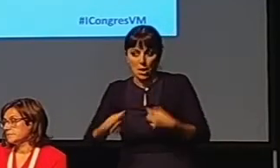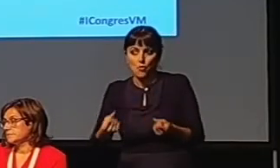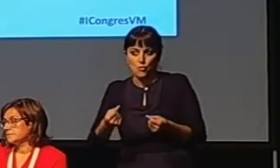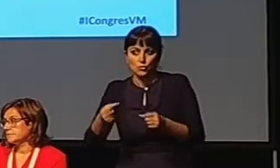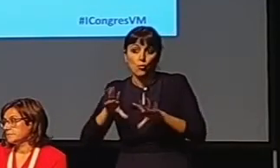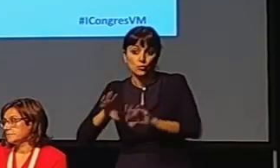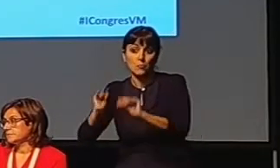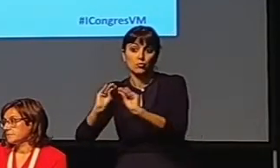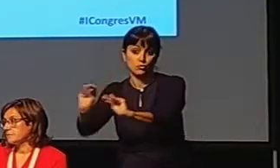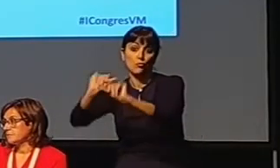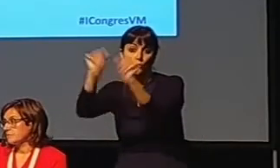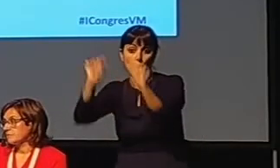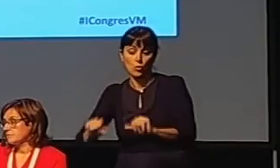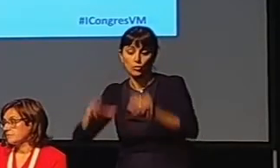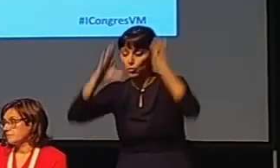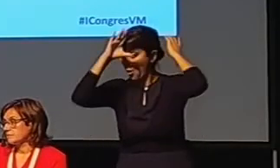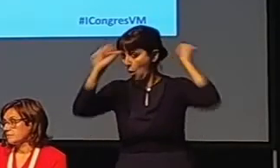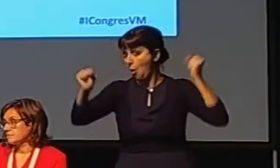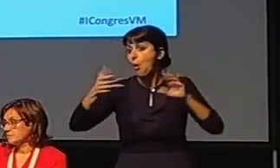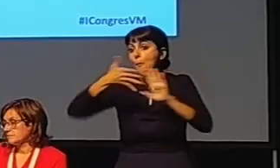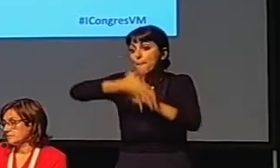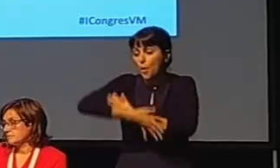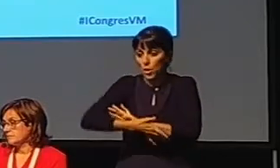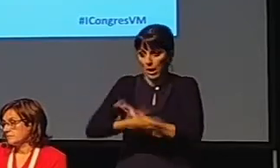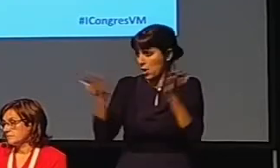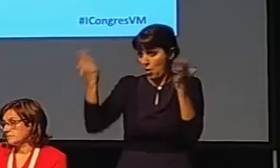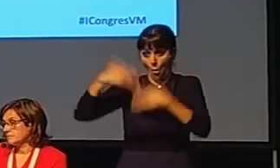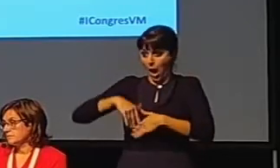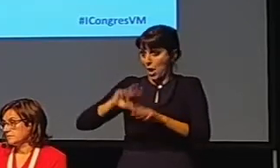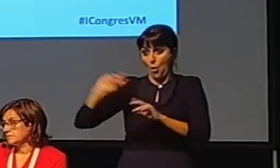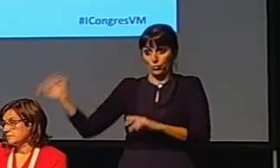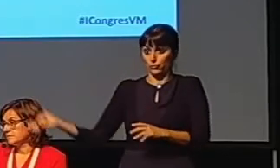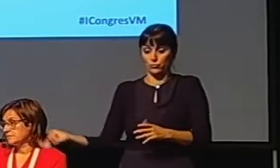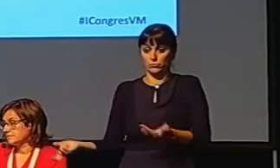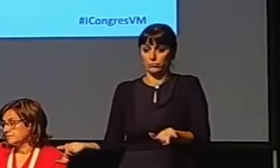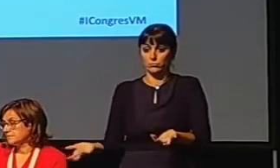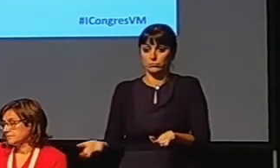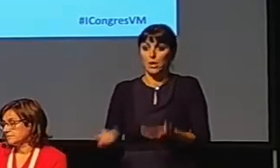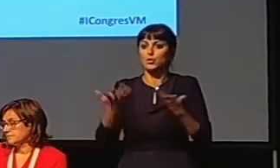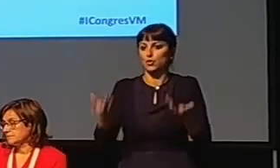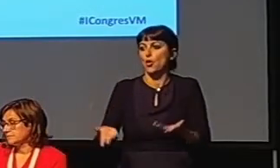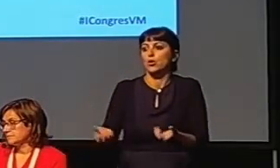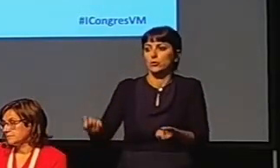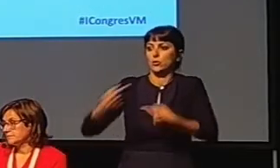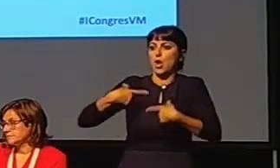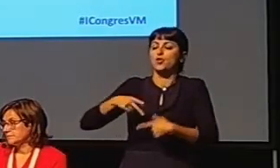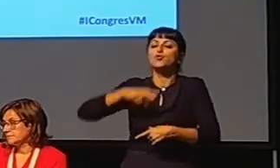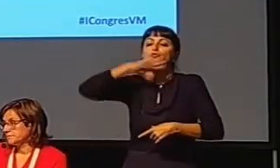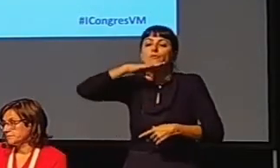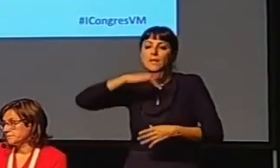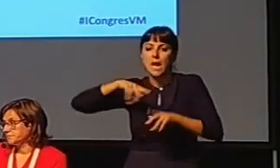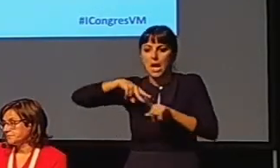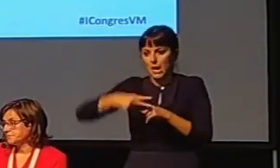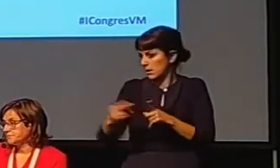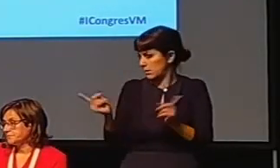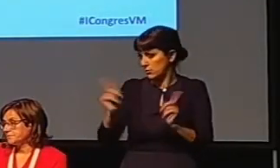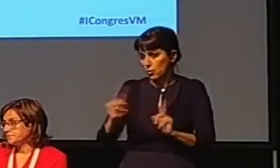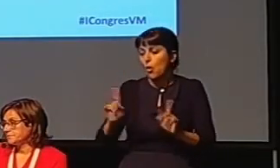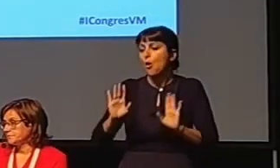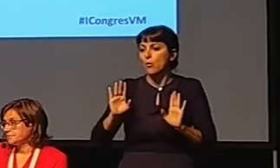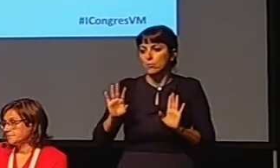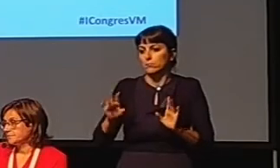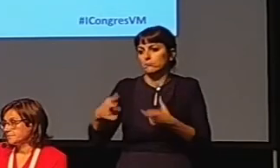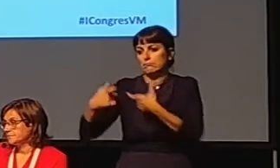protocol general, el protocol marc no dona les eines suficients, en el protocol dels estàndards no dona les eines suficients